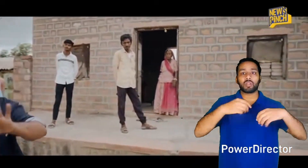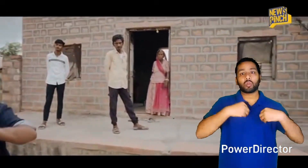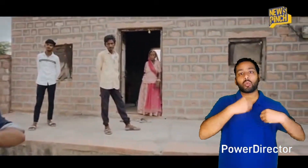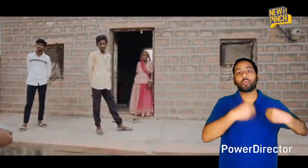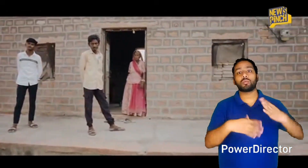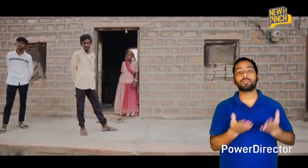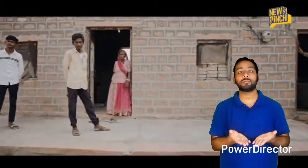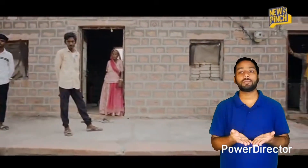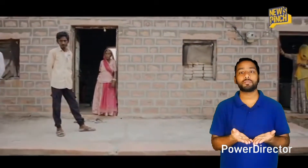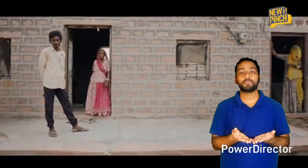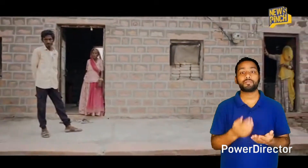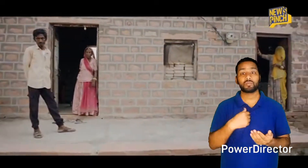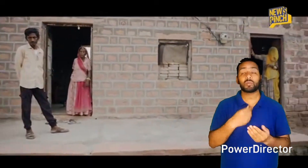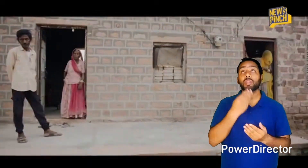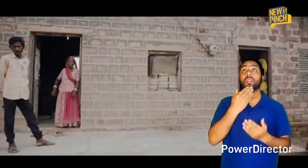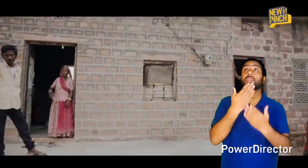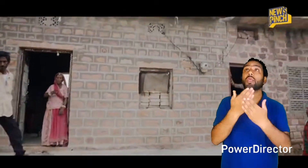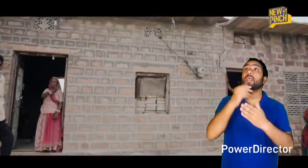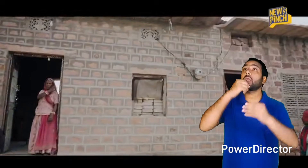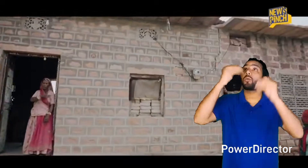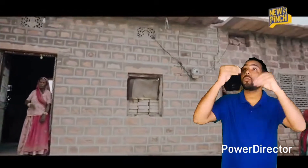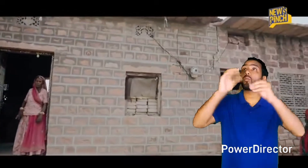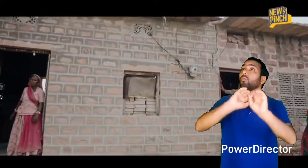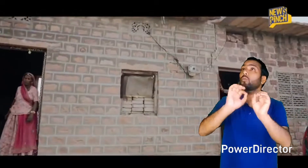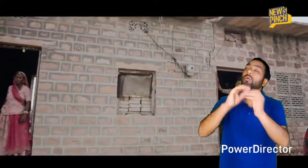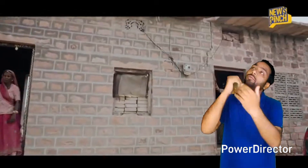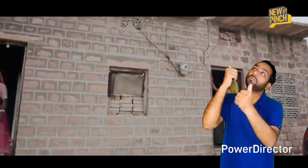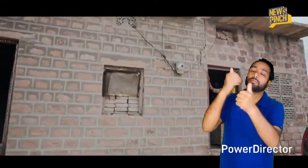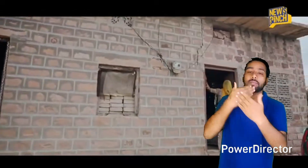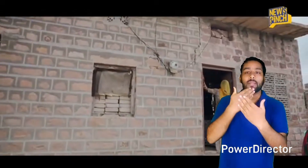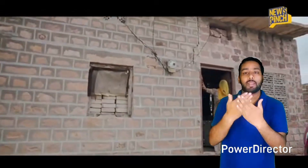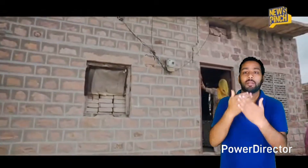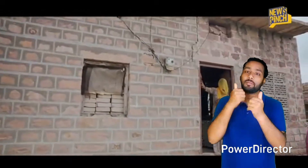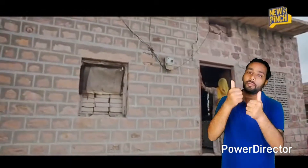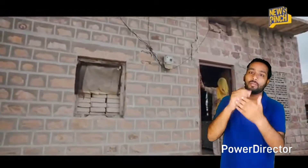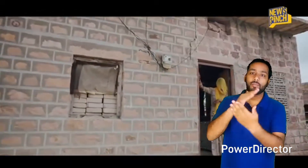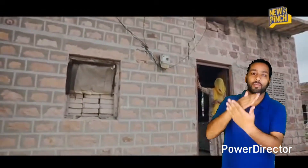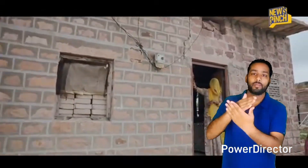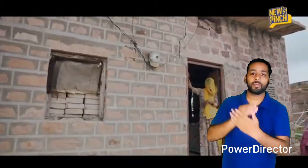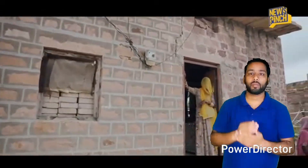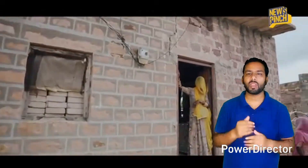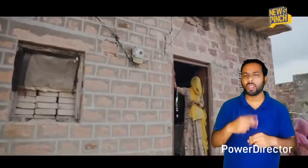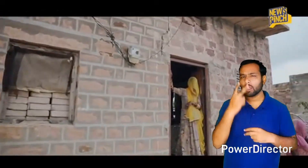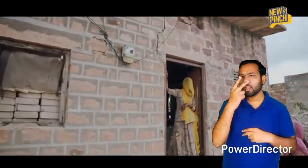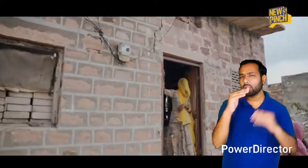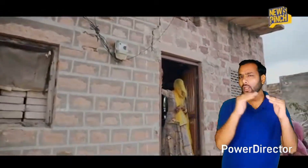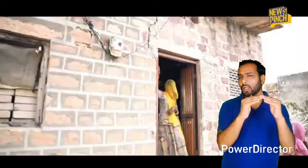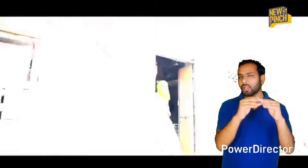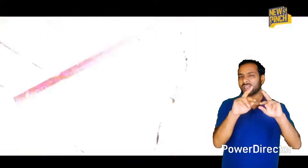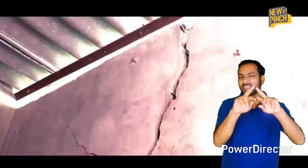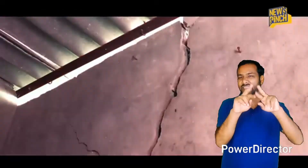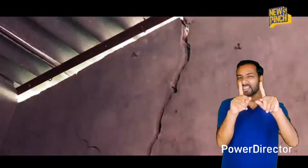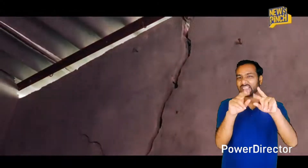शुरू करता हूँ कि क्या स्थिति है। ये घर है, अब देखिए ये घर की दीवार जो है वो फट चुकी है।